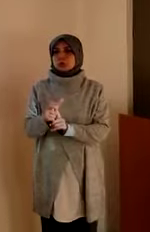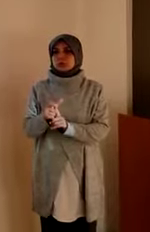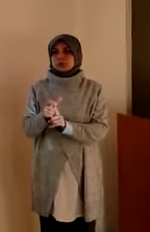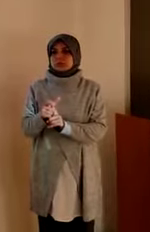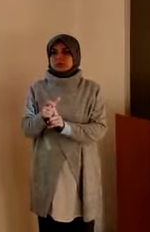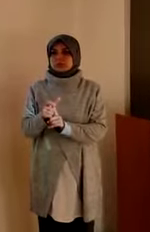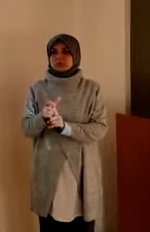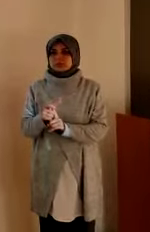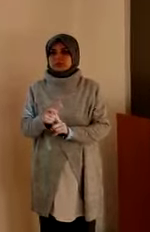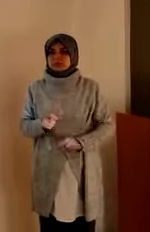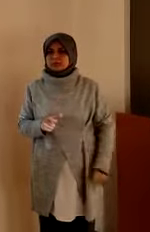korumak,